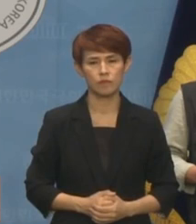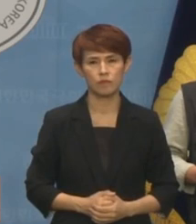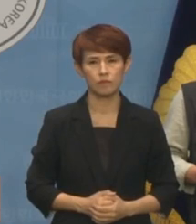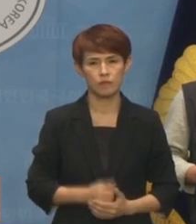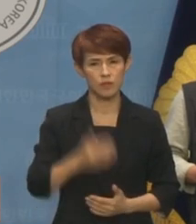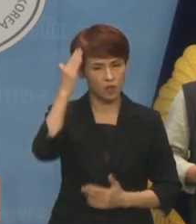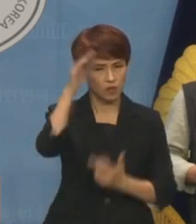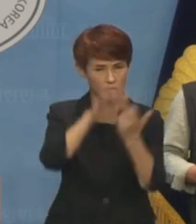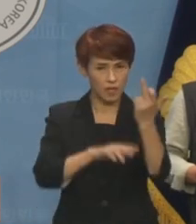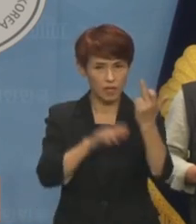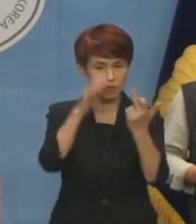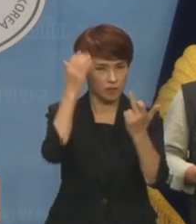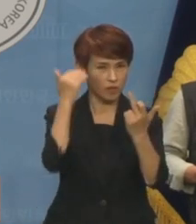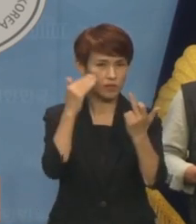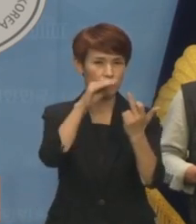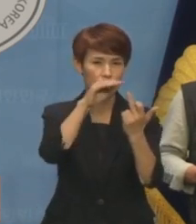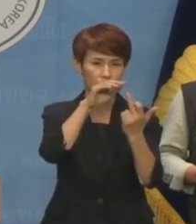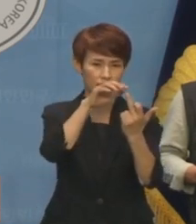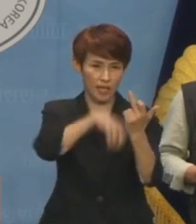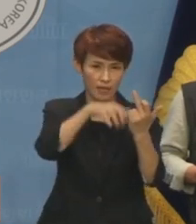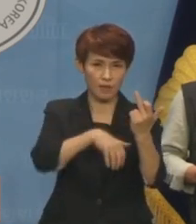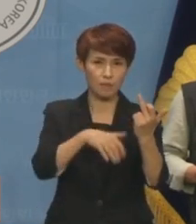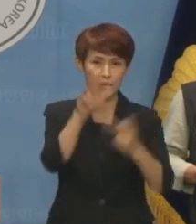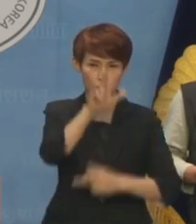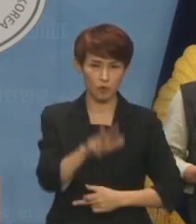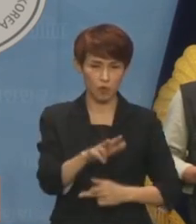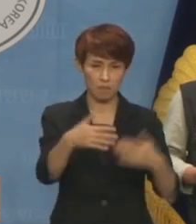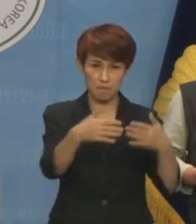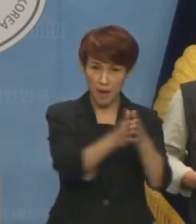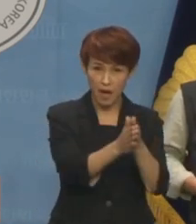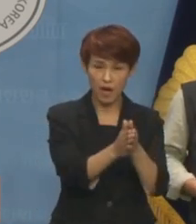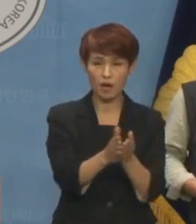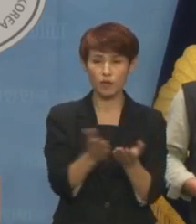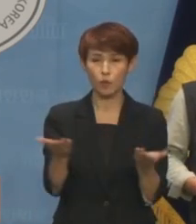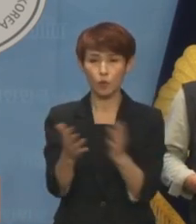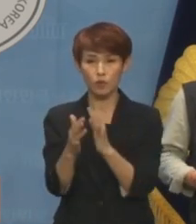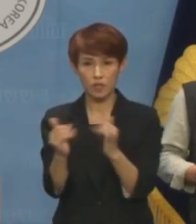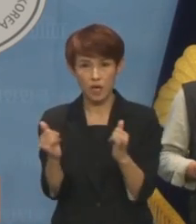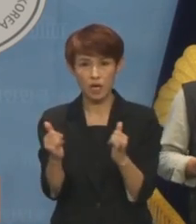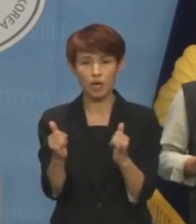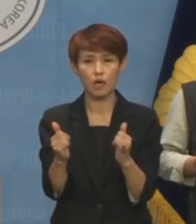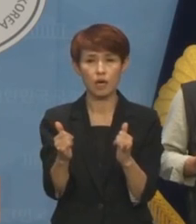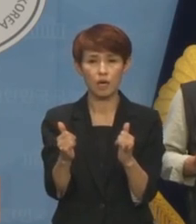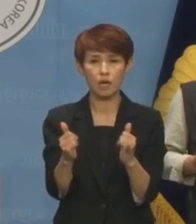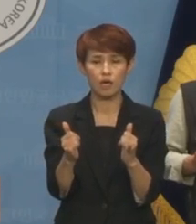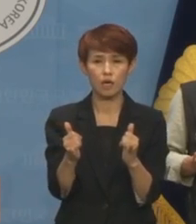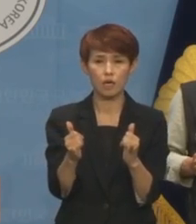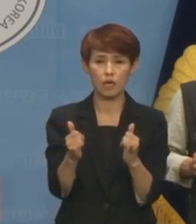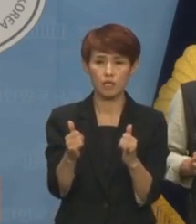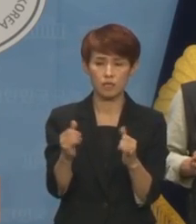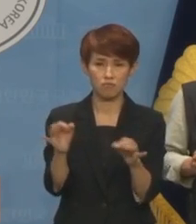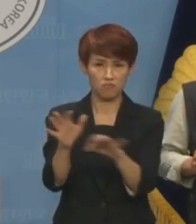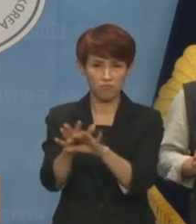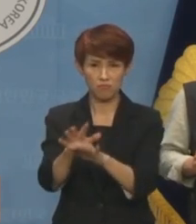석탄화력 발전소가 폐쇄된다고 노동자와 시민의 삶까지 폐쇄할 수는 없습니다.